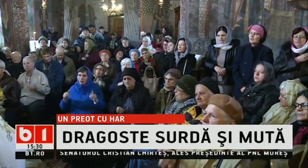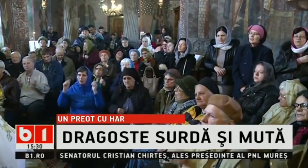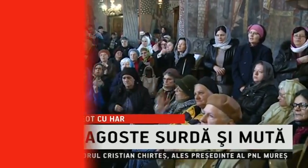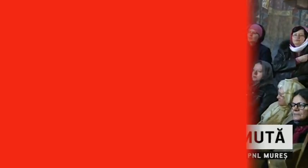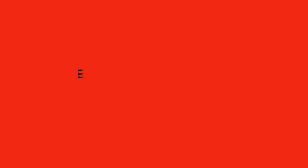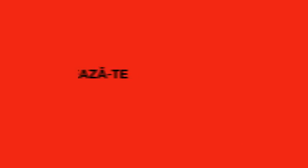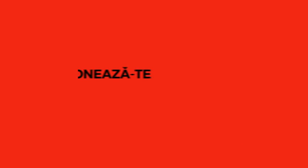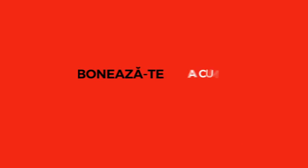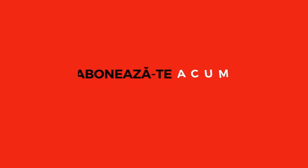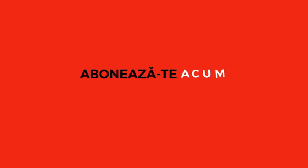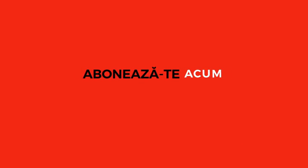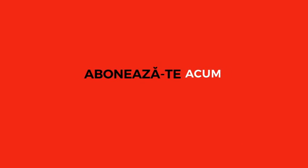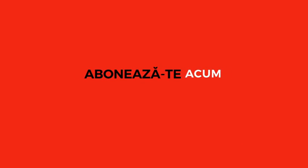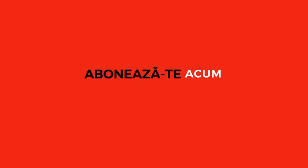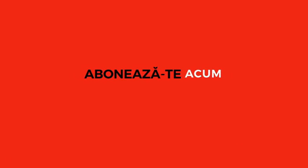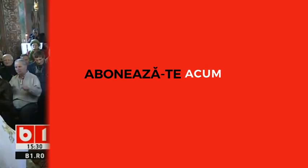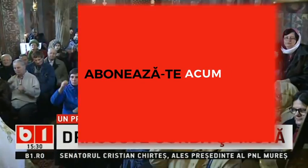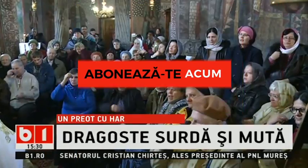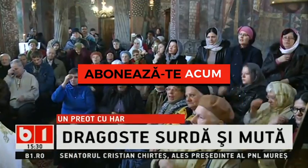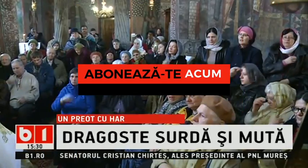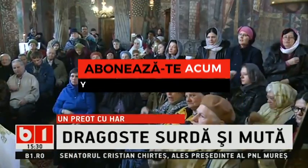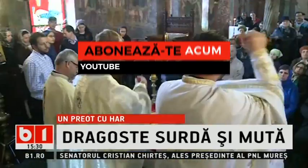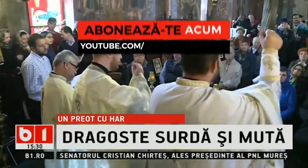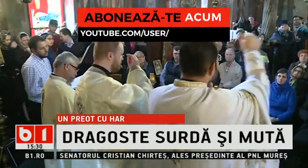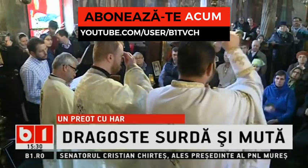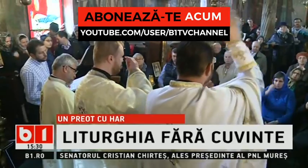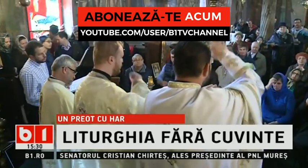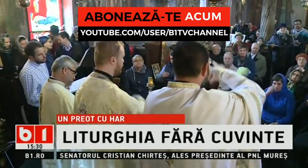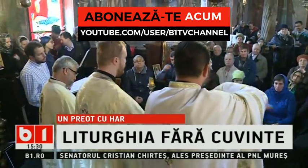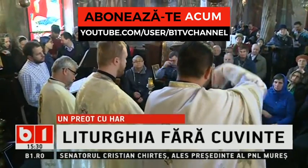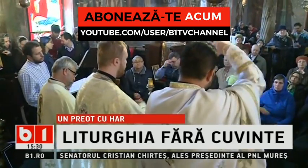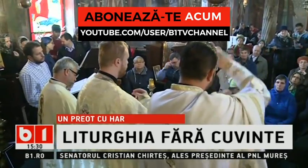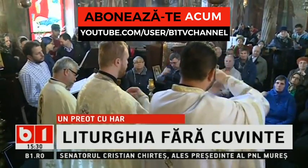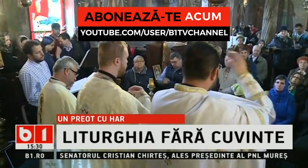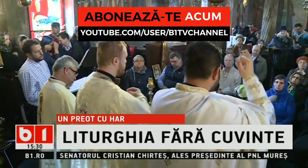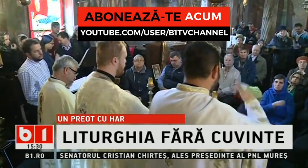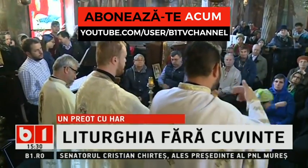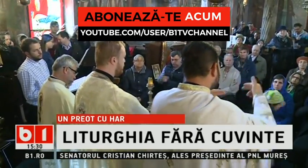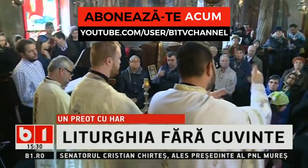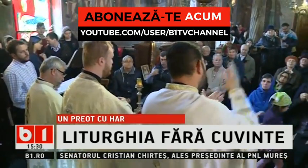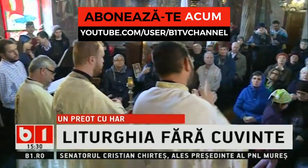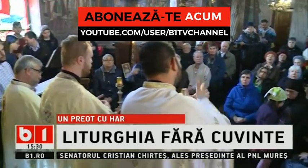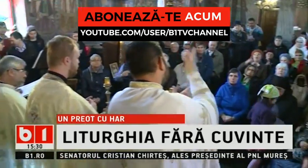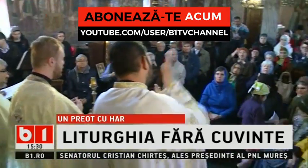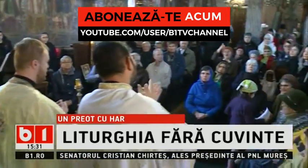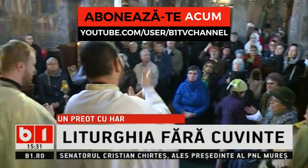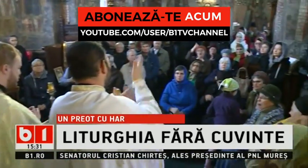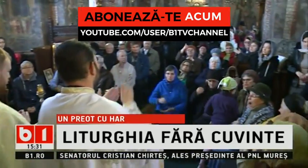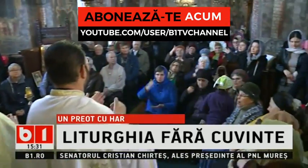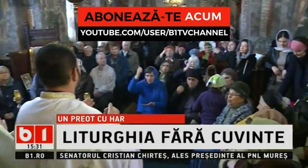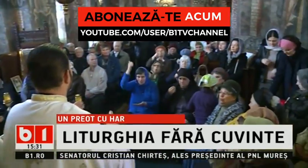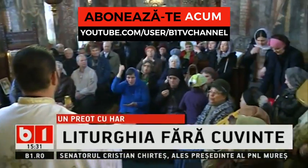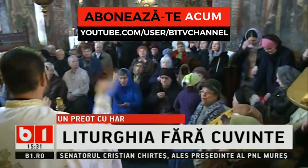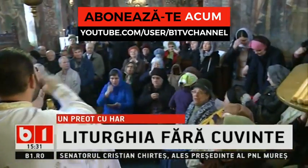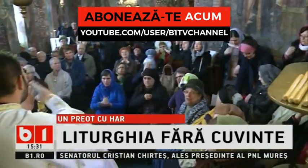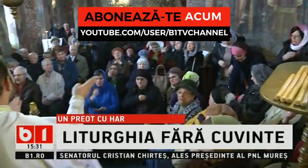Sfântului Altar, cu fața către credincioși. Ați observat că este acel impact față în față. Și vezi efectiv cum pătrund toate cuvintele, cum le iau, cum le aduc în sufletul